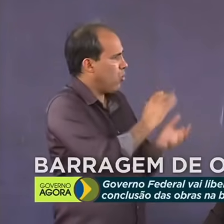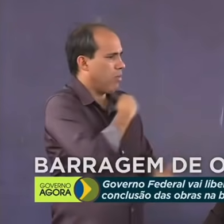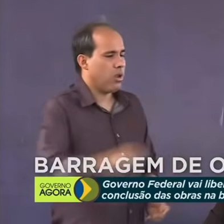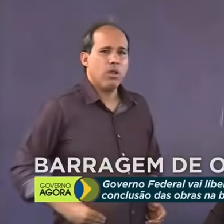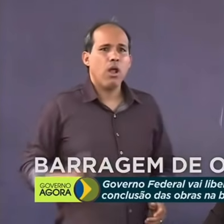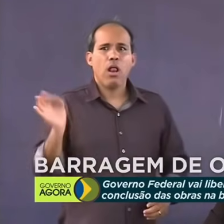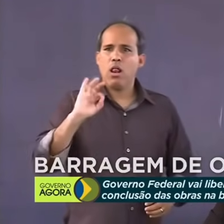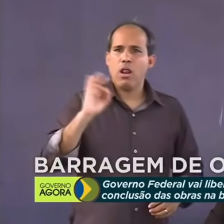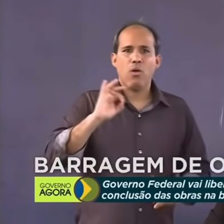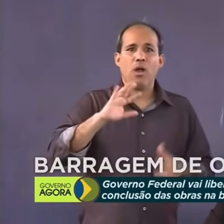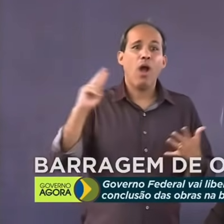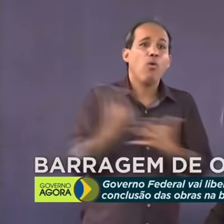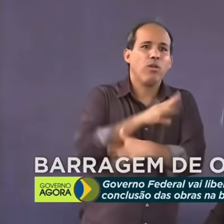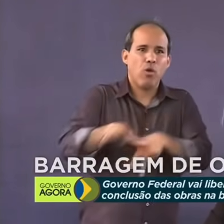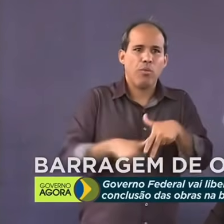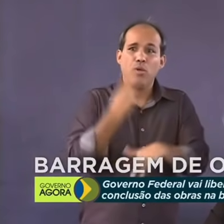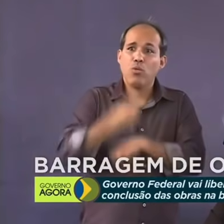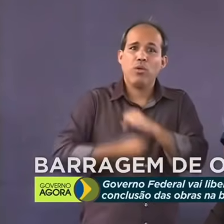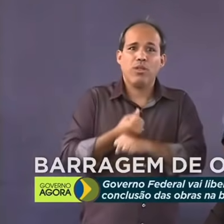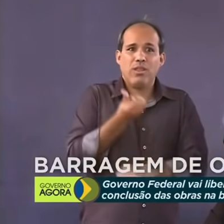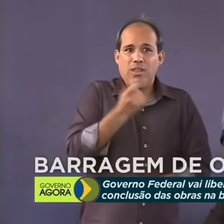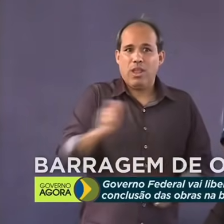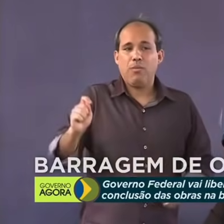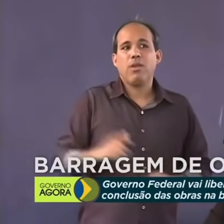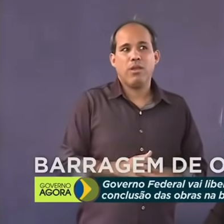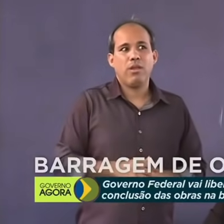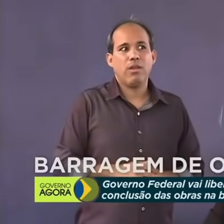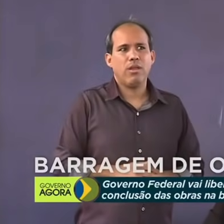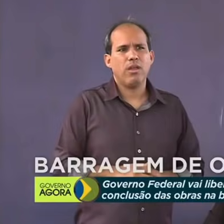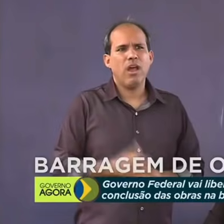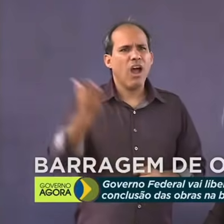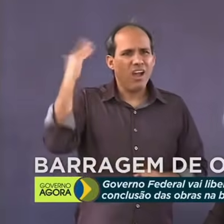um só ato de corrupção em 2 anos e meio. Quem podia esperar isso daí?